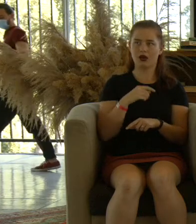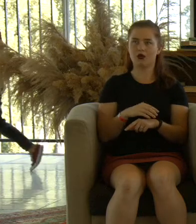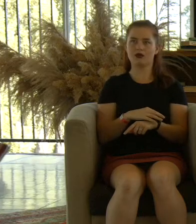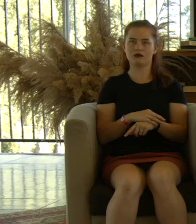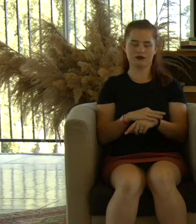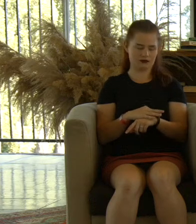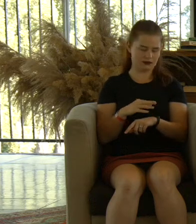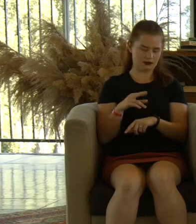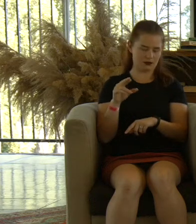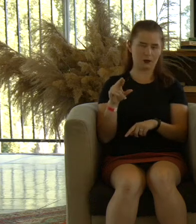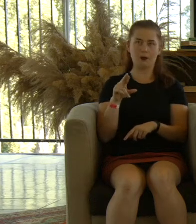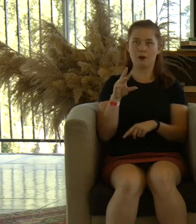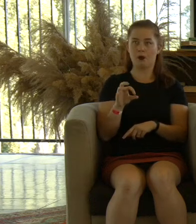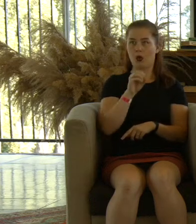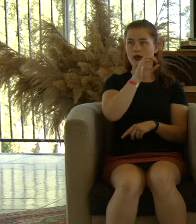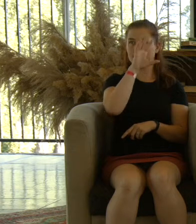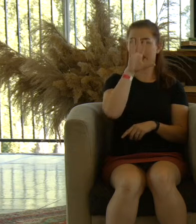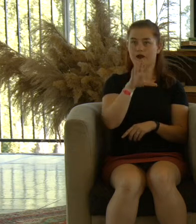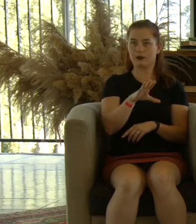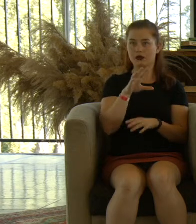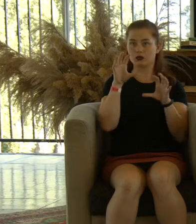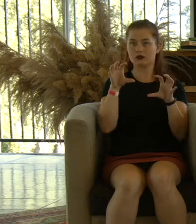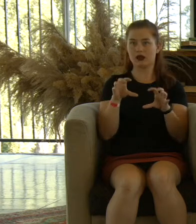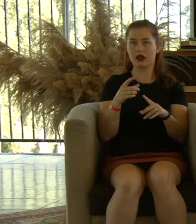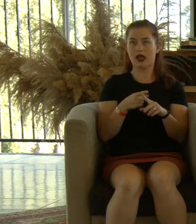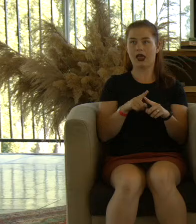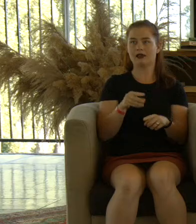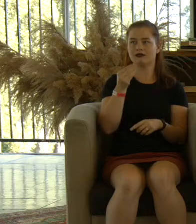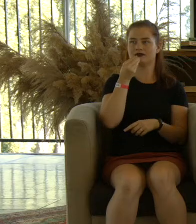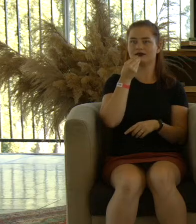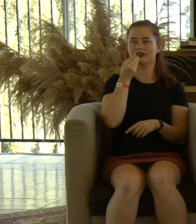алкоголь. А по европейскому законодательству большинства стран это еда.